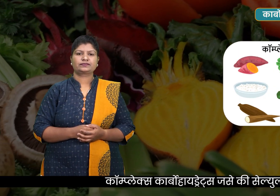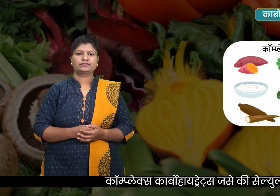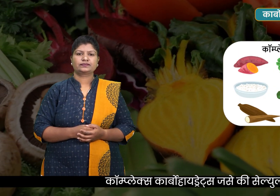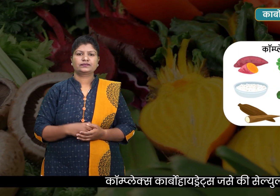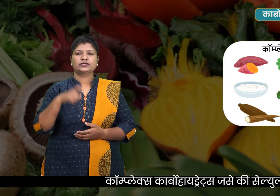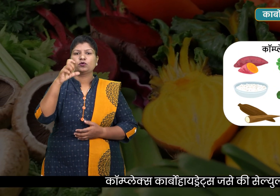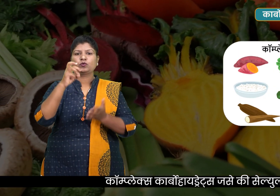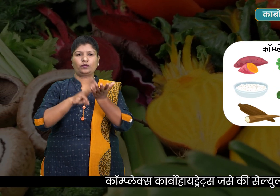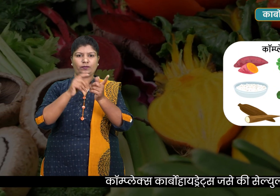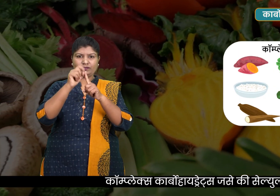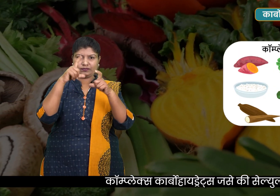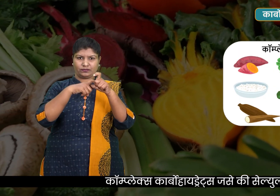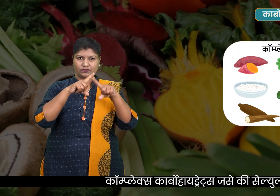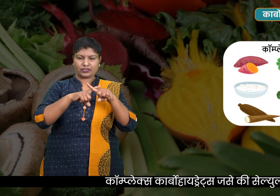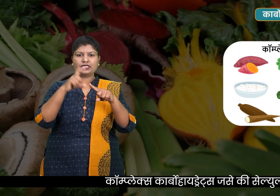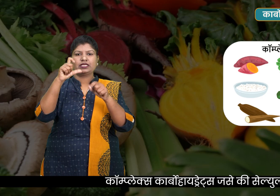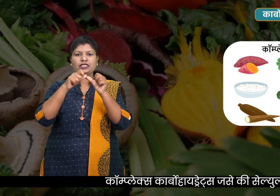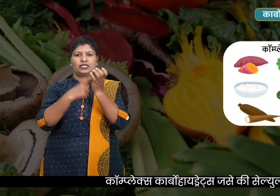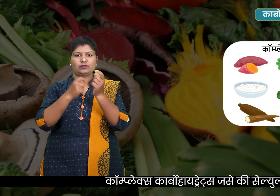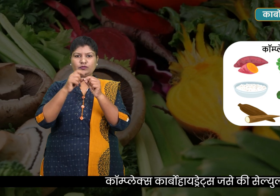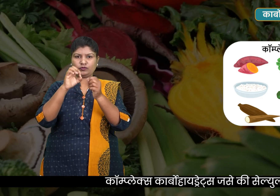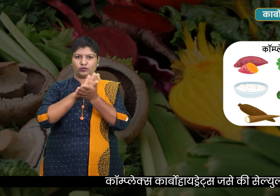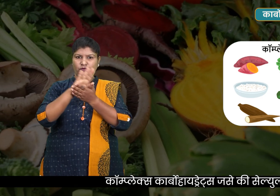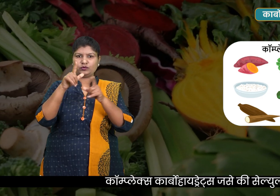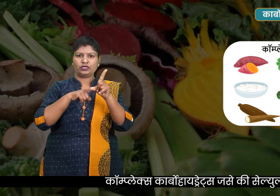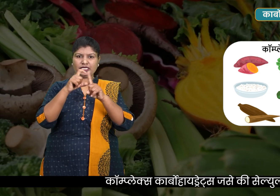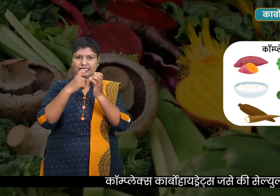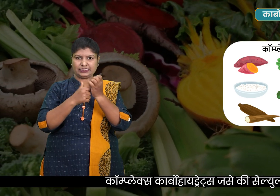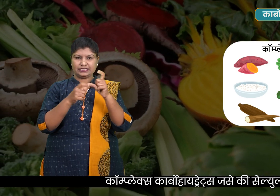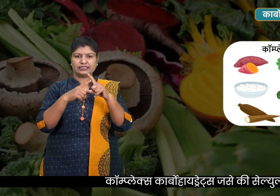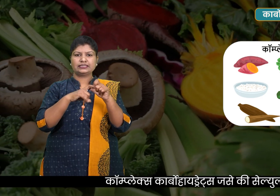कॉम्प्लेक्स कार्बोहायड्रेट्स जसे की सेल्युलोज